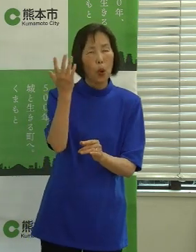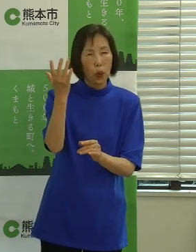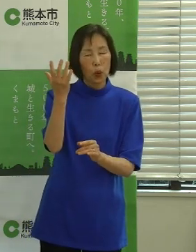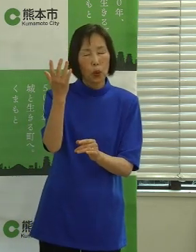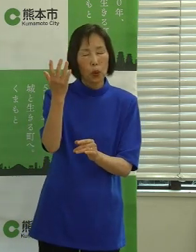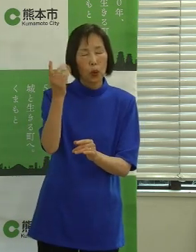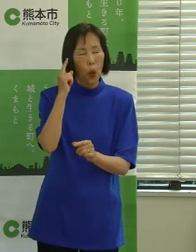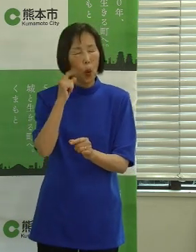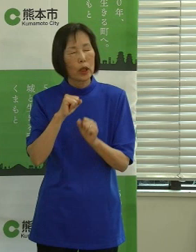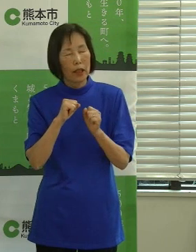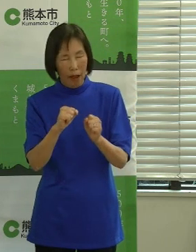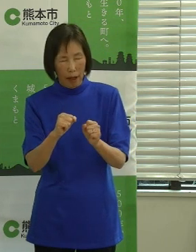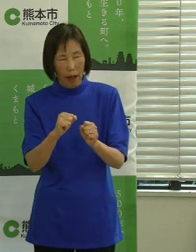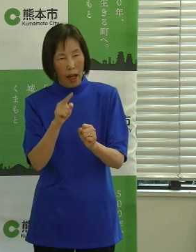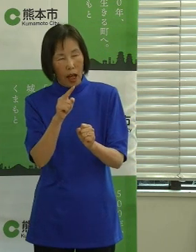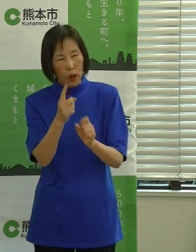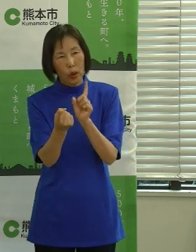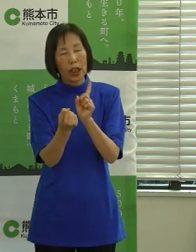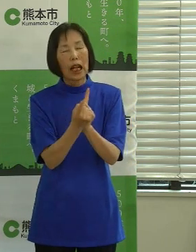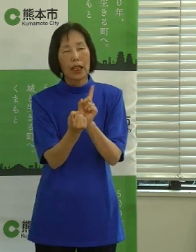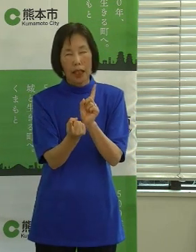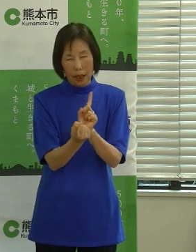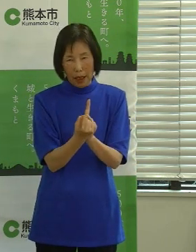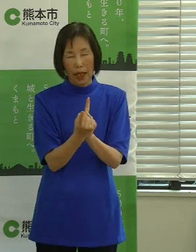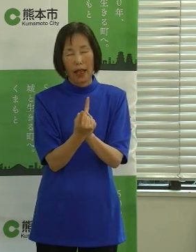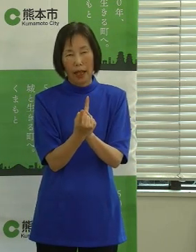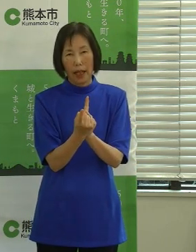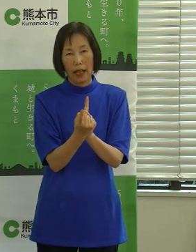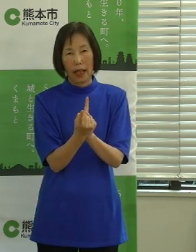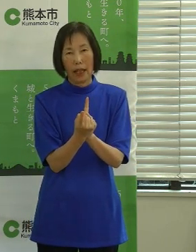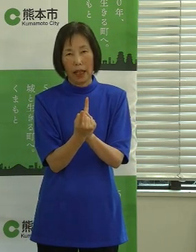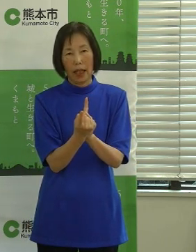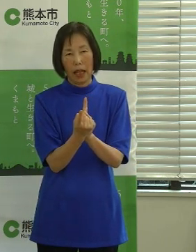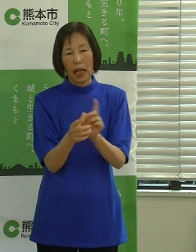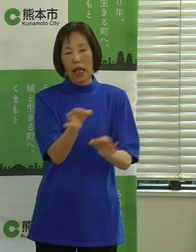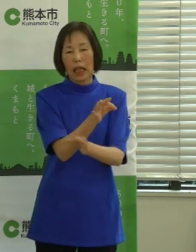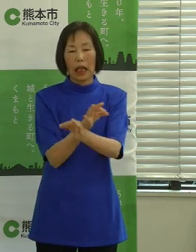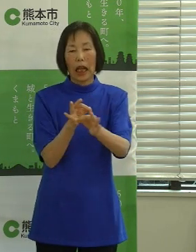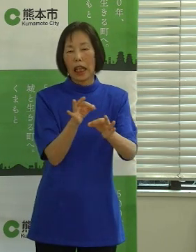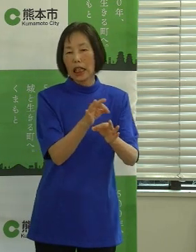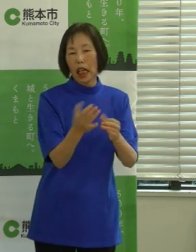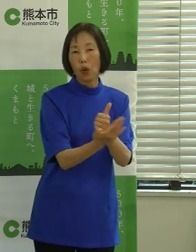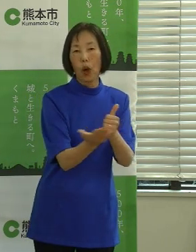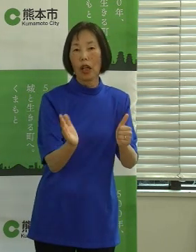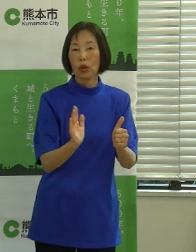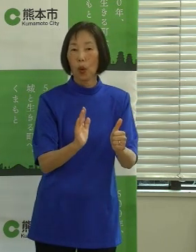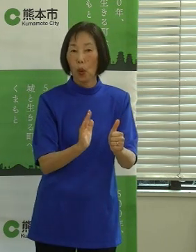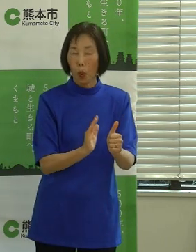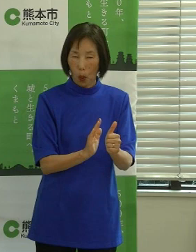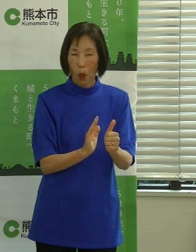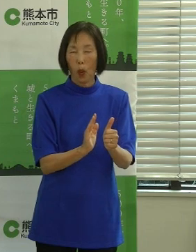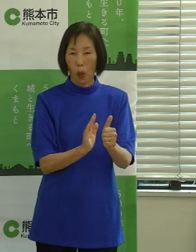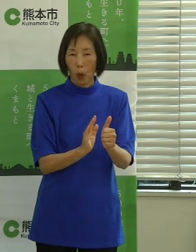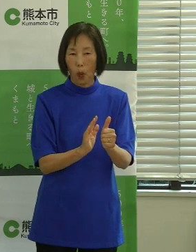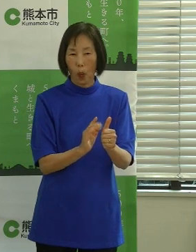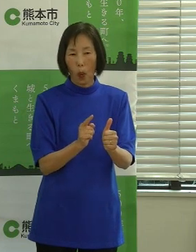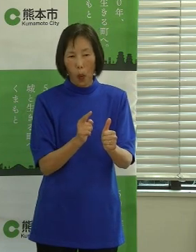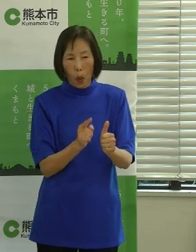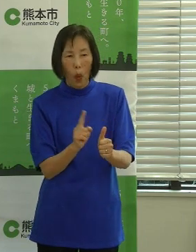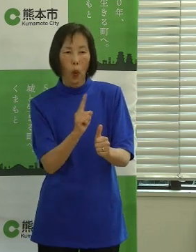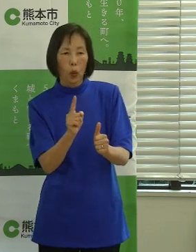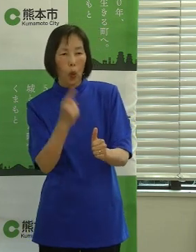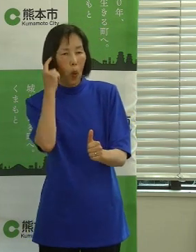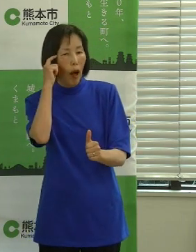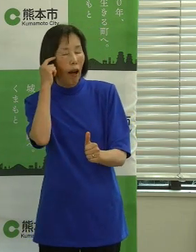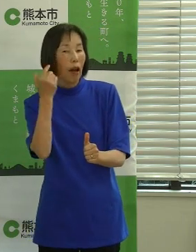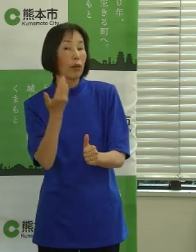ら、そしてそれに対して、まあ、経済を取り巻く環境をですね、どういうふうにそこで捉えるの